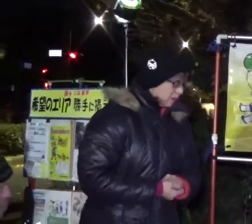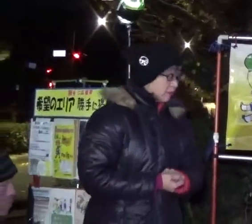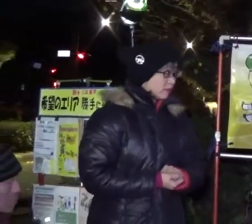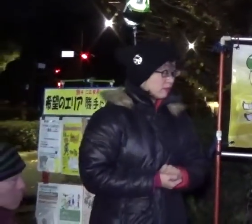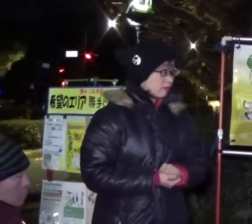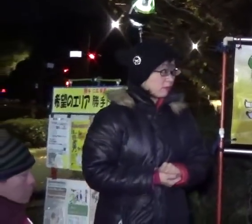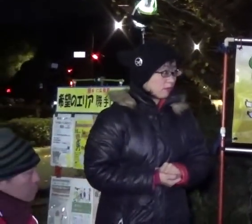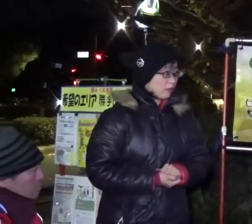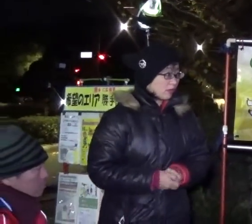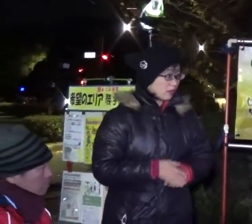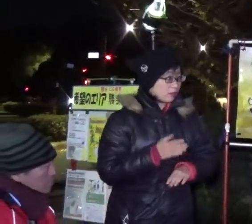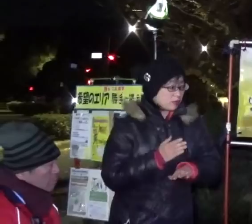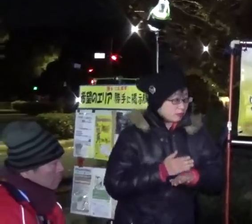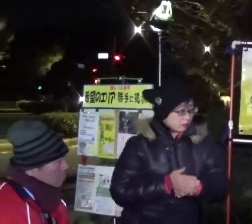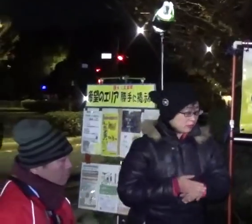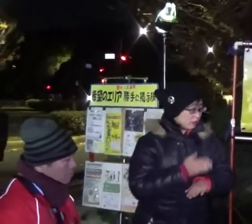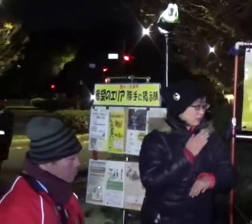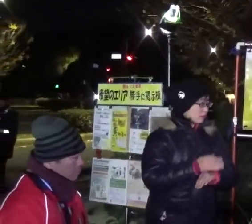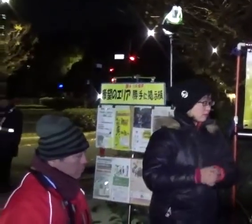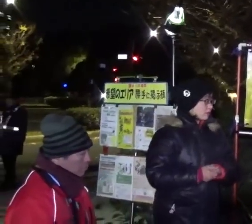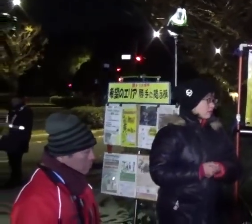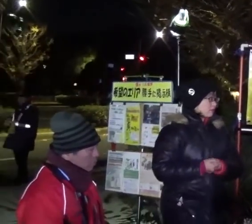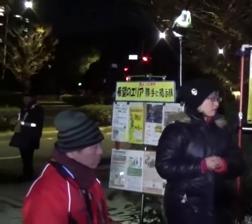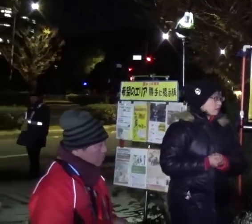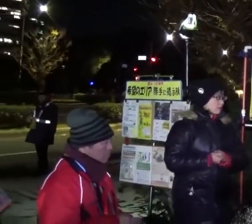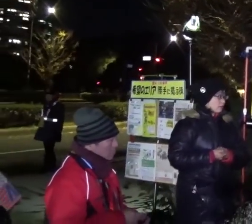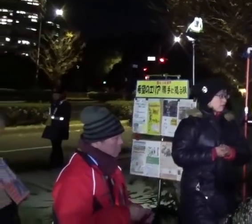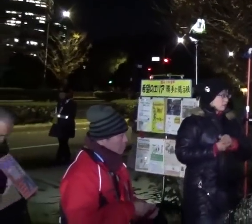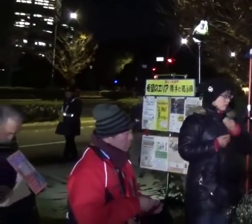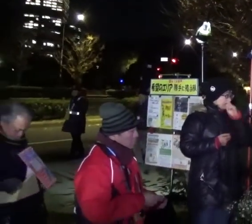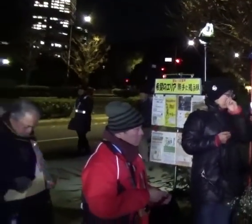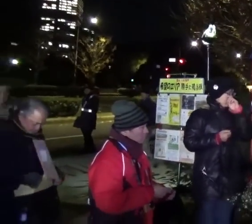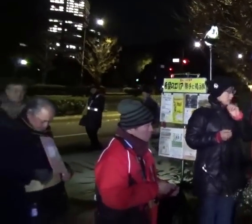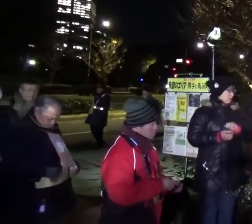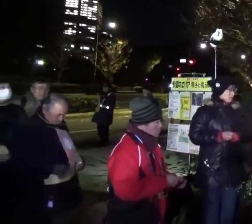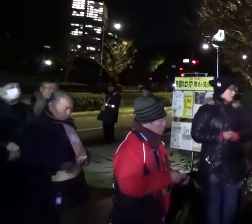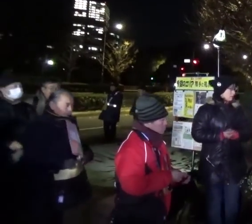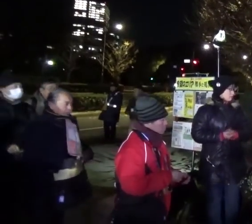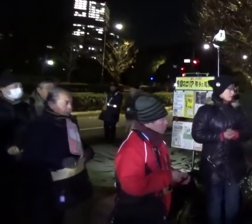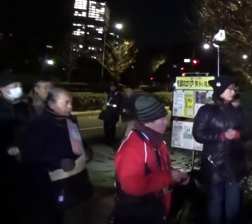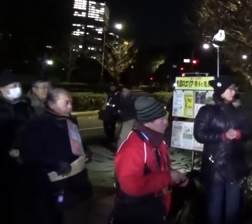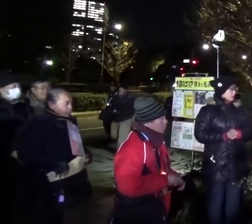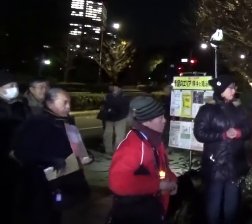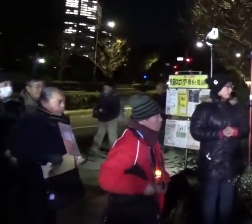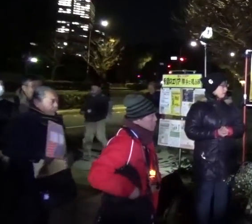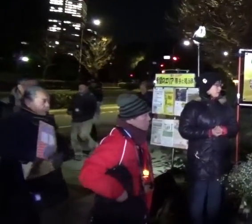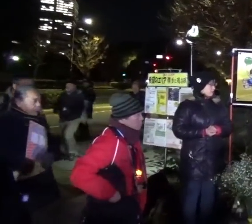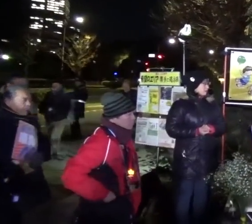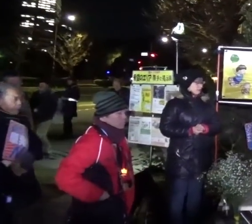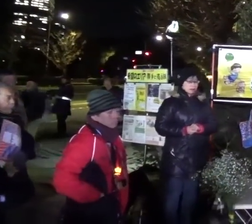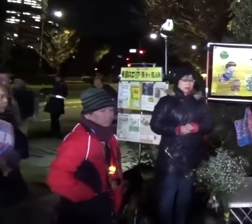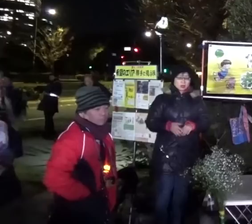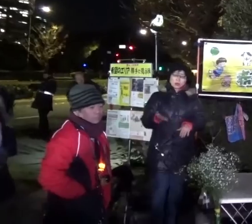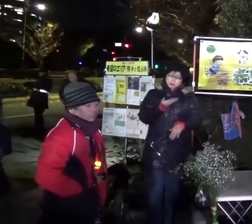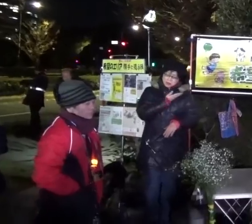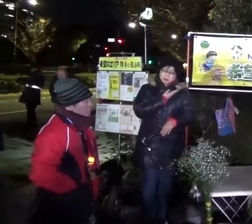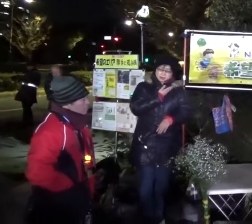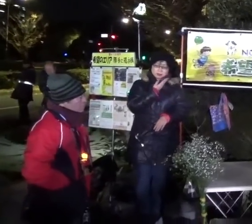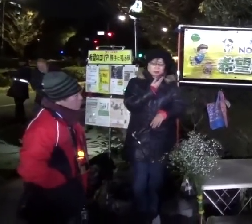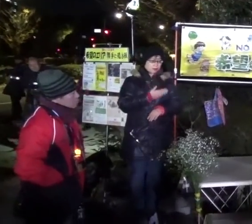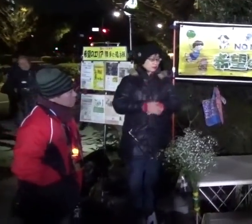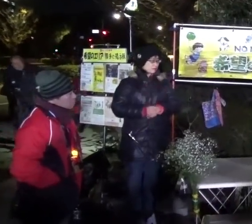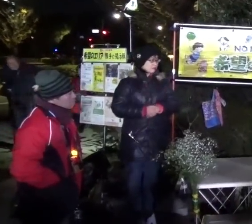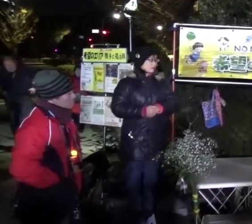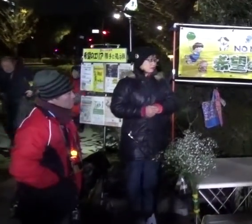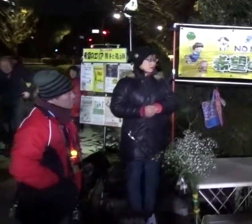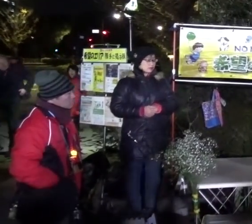はい、ありがとうございました。 どんどん時間が押しつつありました、 ね、はい、もう結構しょうがないよね、 今日はね。今日はしょうがないんです、うん、でちょっ